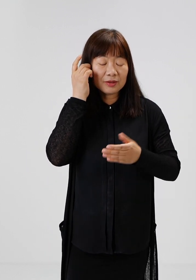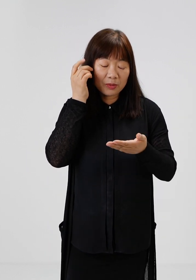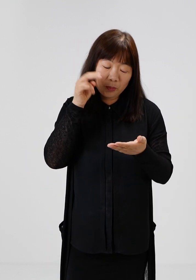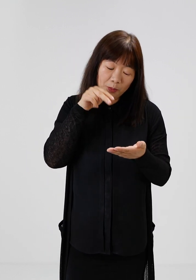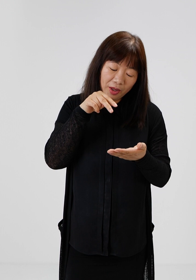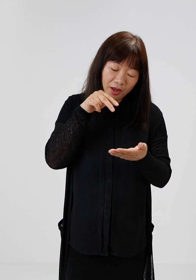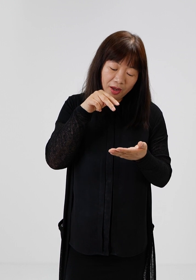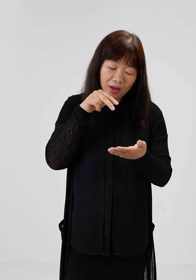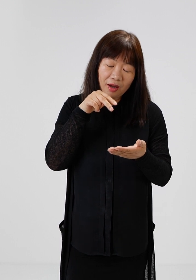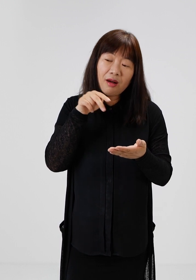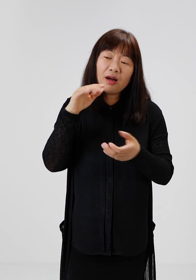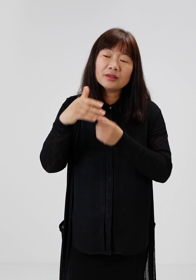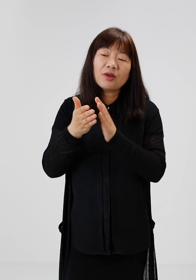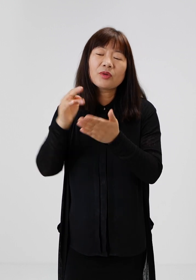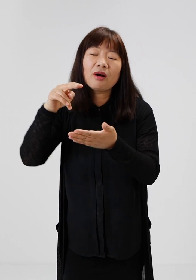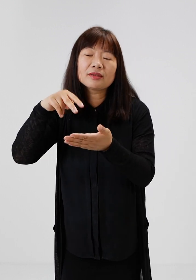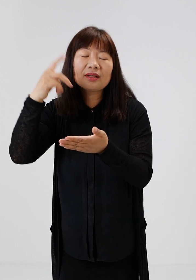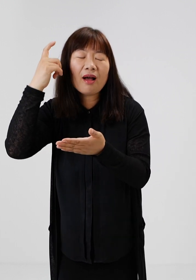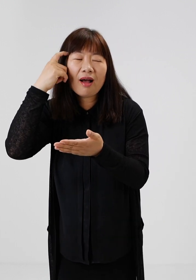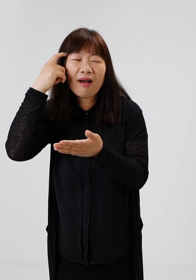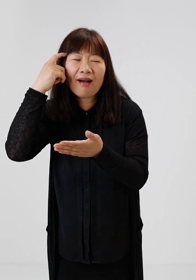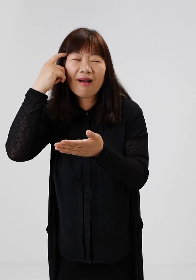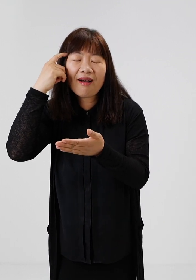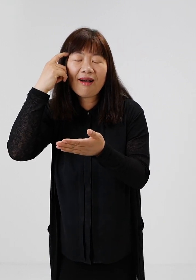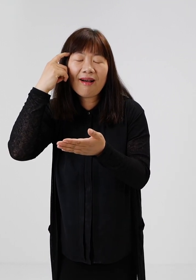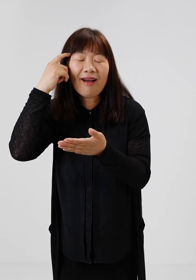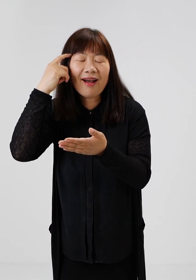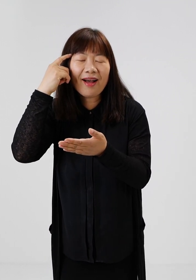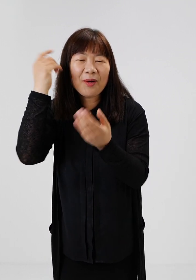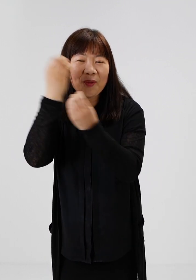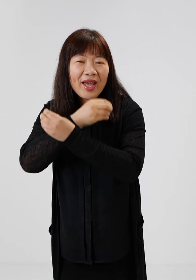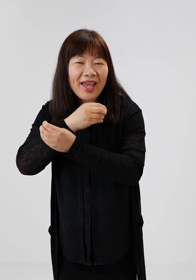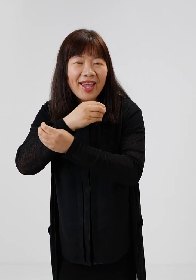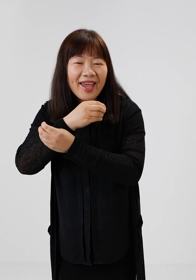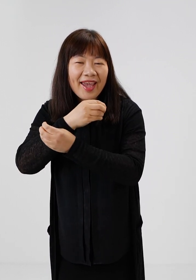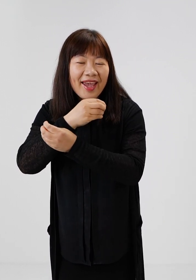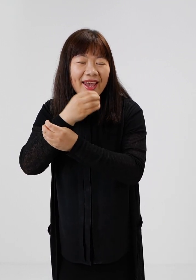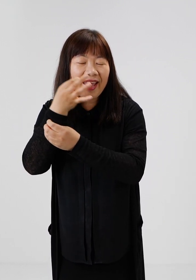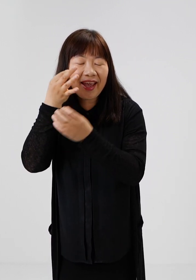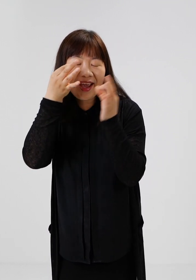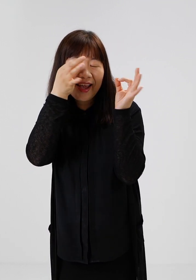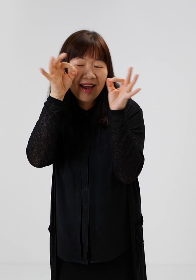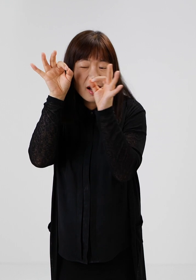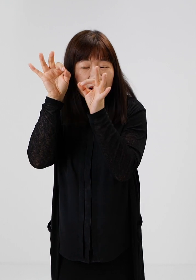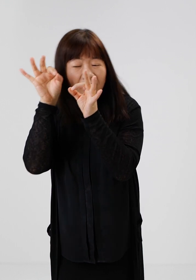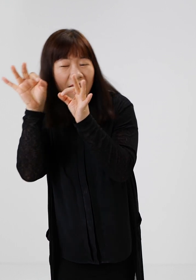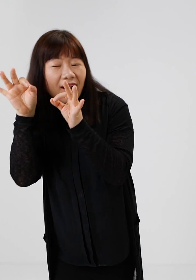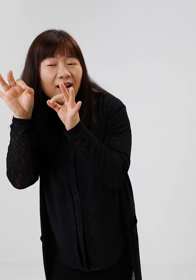있으면 성경 읽나 보다. 그리고 이제 견눈질을 해보면